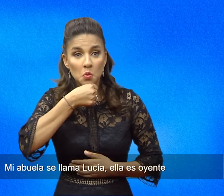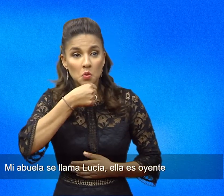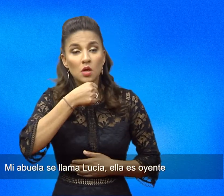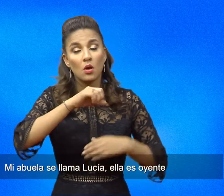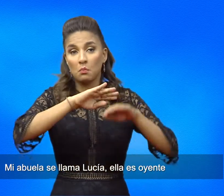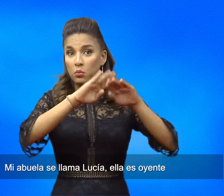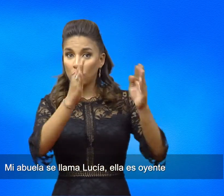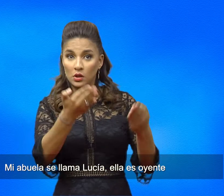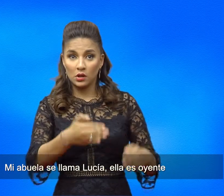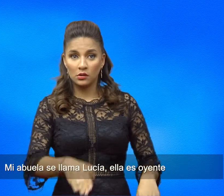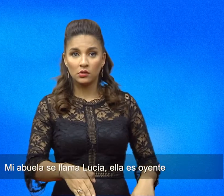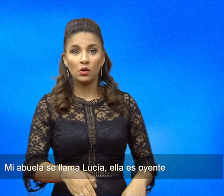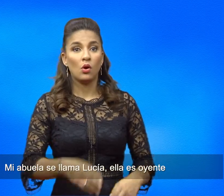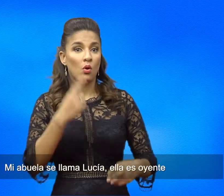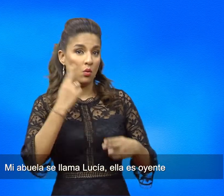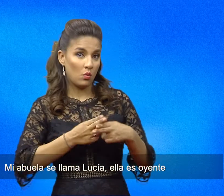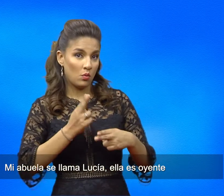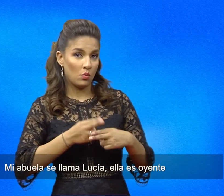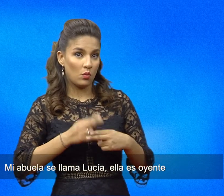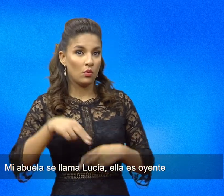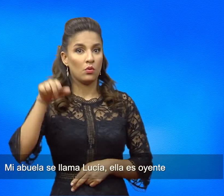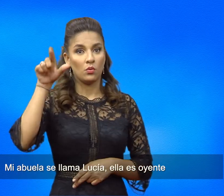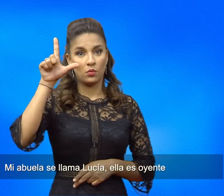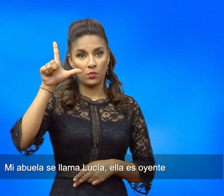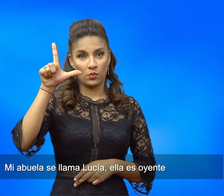mi abuela se llama